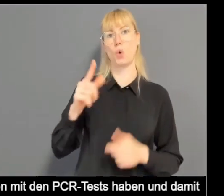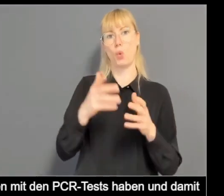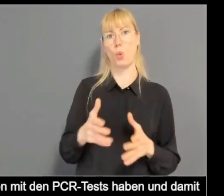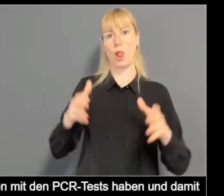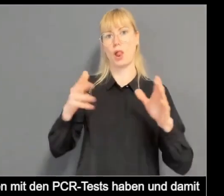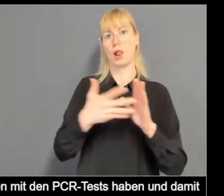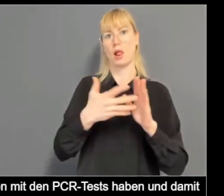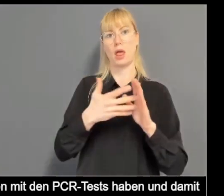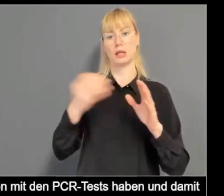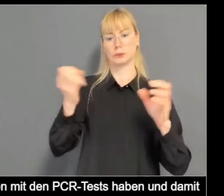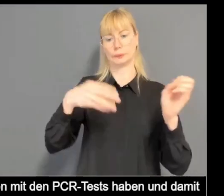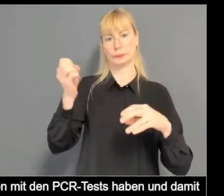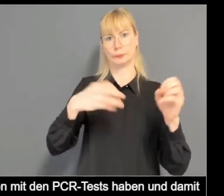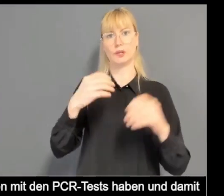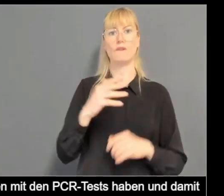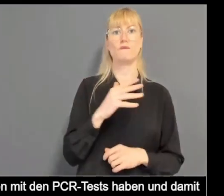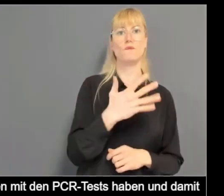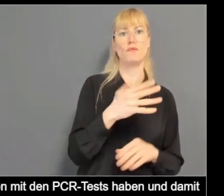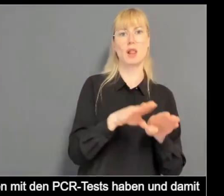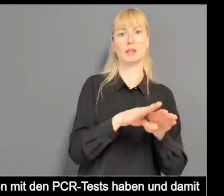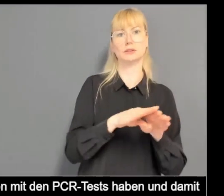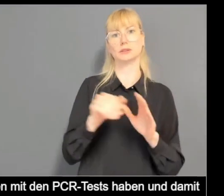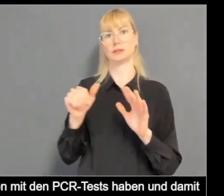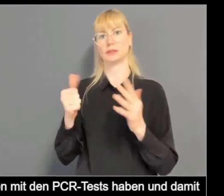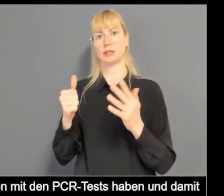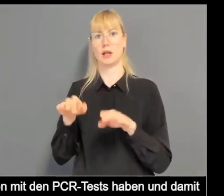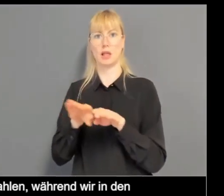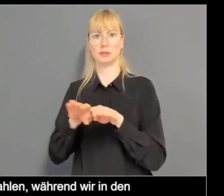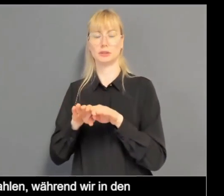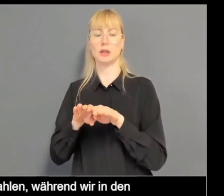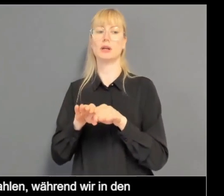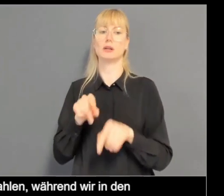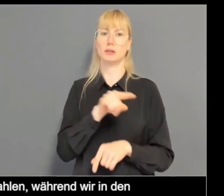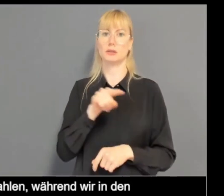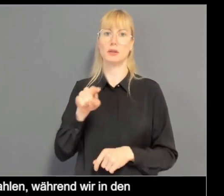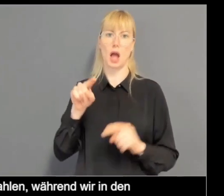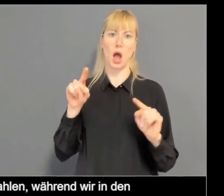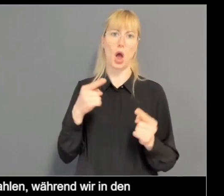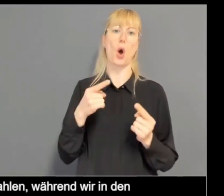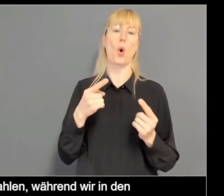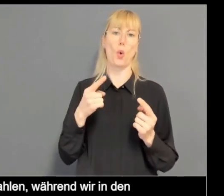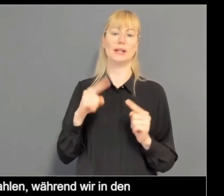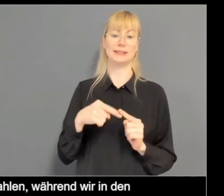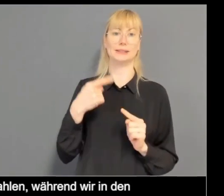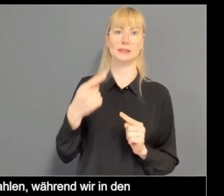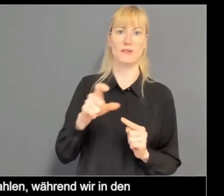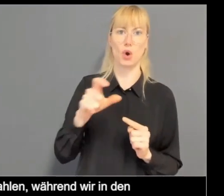beschlossen, ist gerade gesagt worden, dort, wo auch Pool getestet wird, nämlich seit letzter Woche in der 5., 6. Klasse, übernächste Woche dort auch